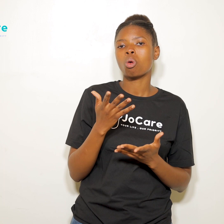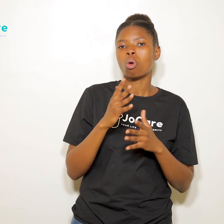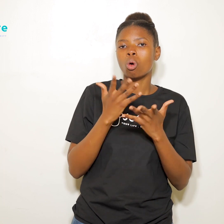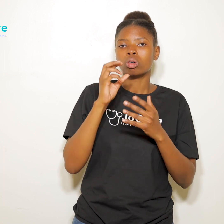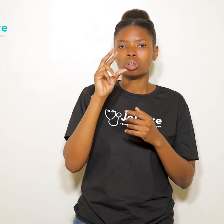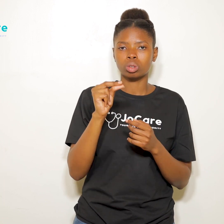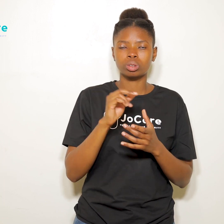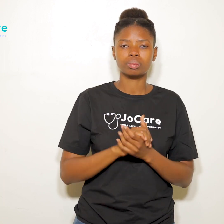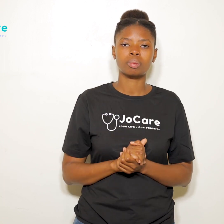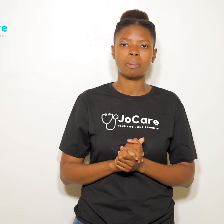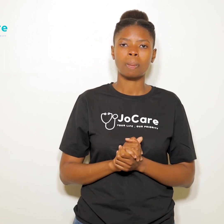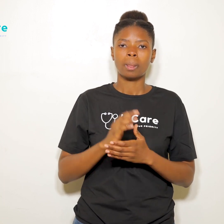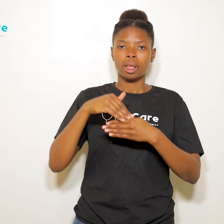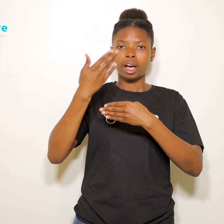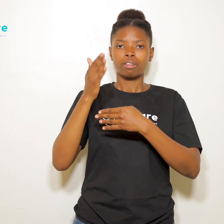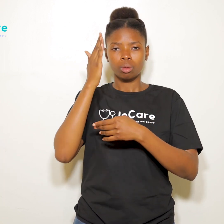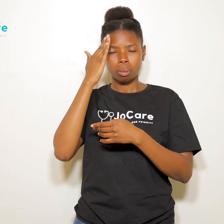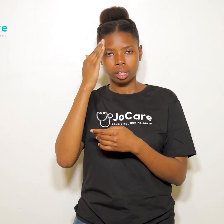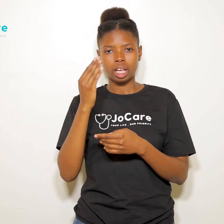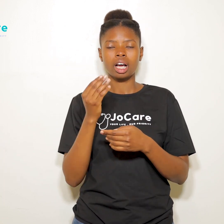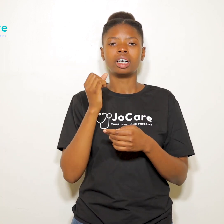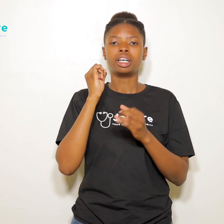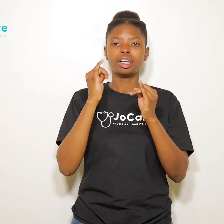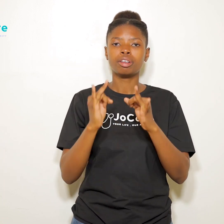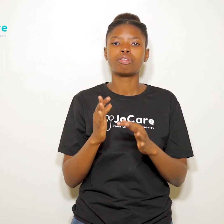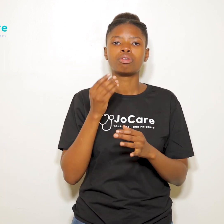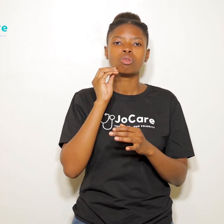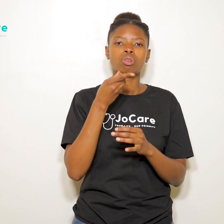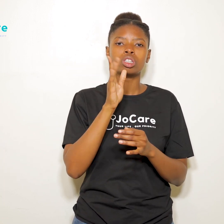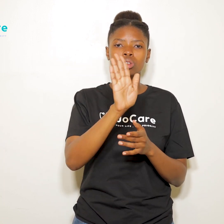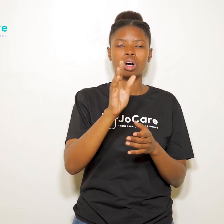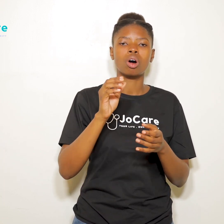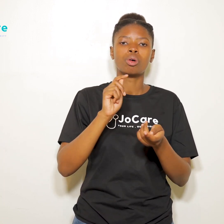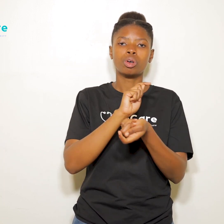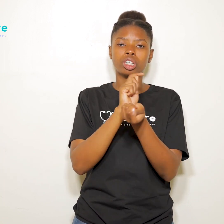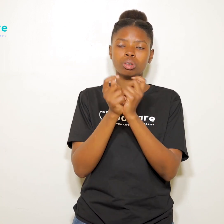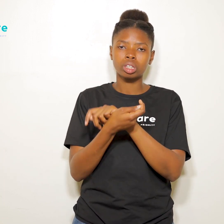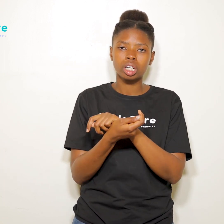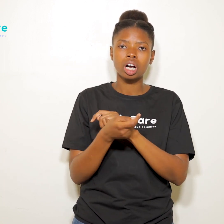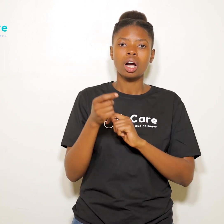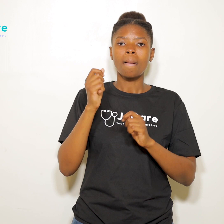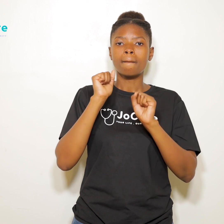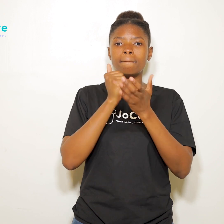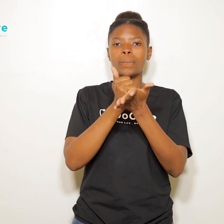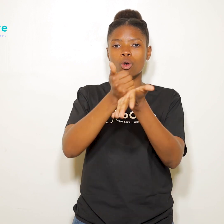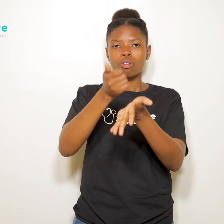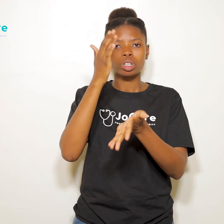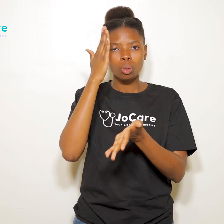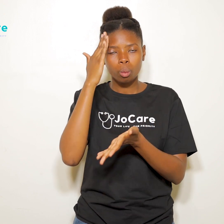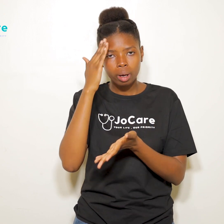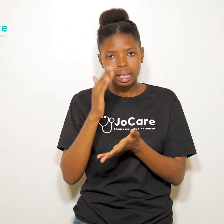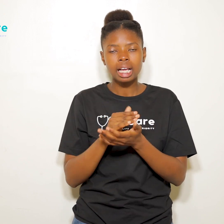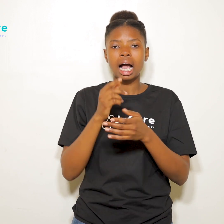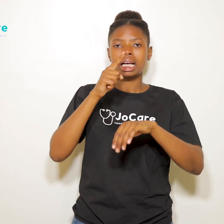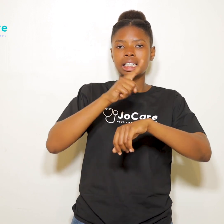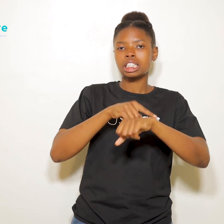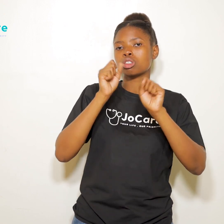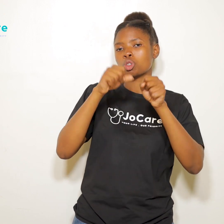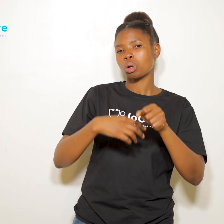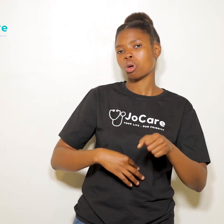nko ku badamu, bidufasha nanone kumenya igihe ushobora kwirinda gusama inda utateganyije, kuko mu buryo dufite mu